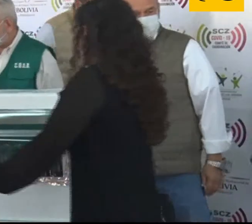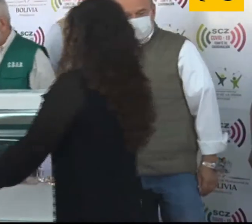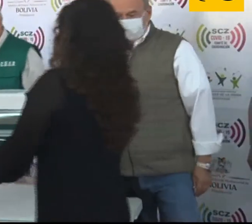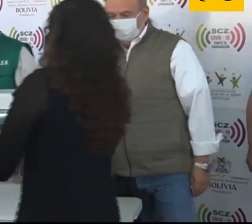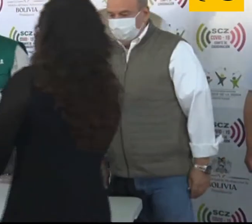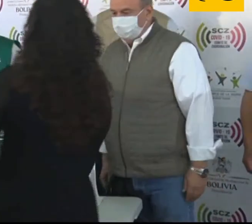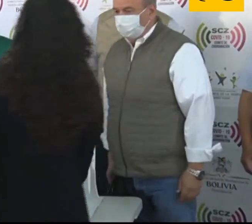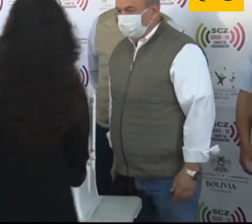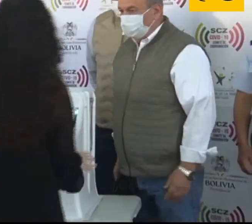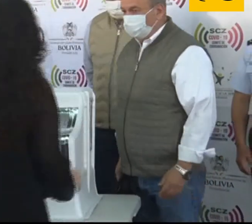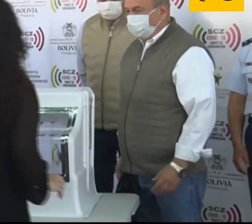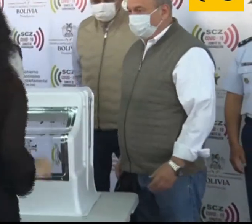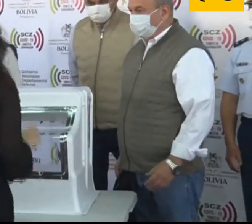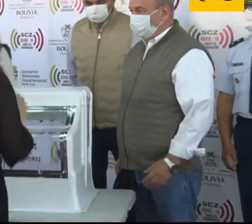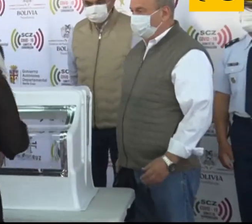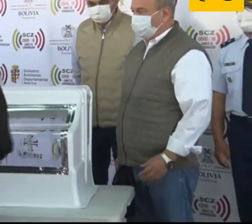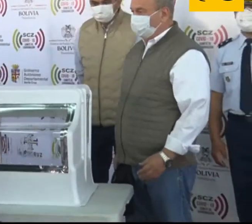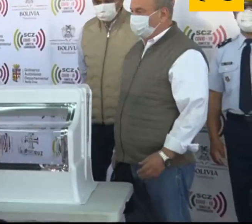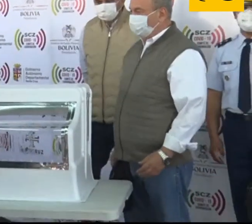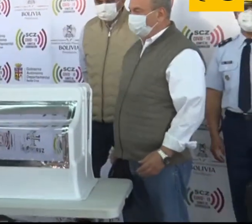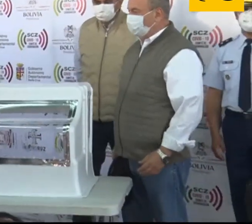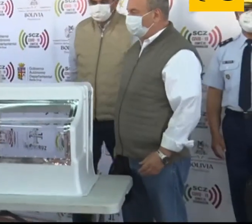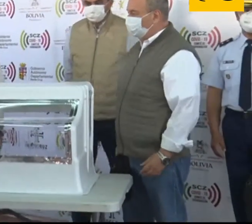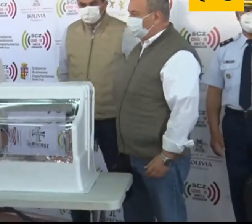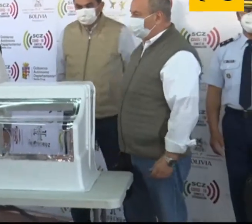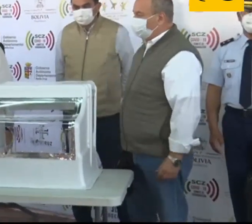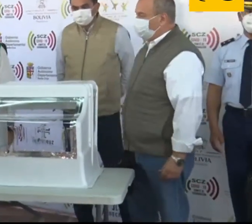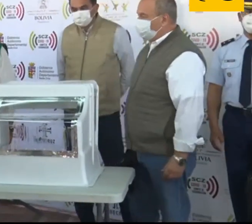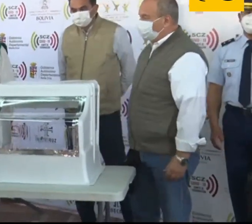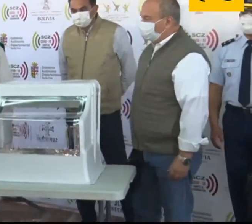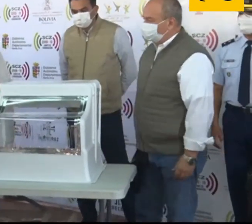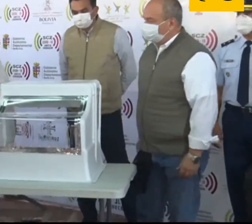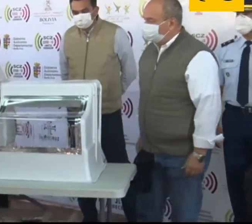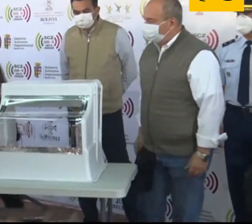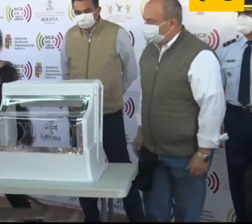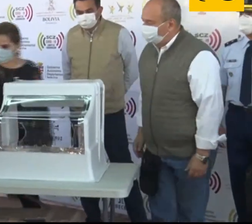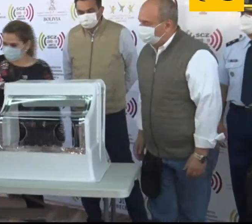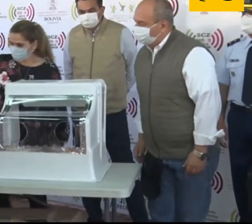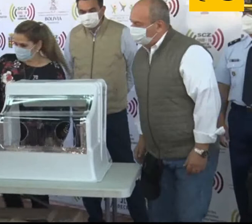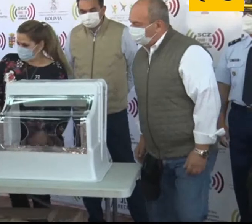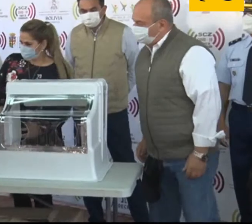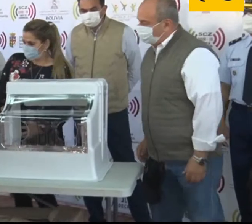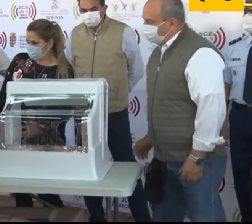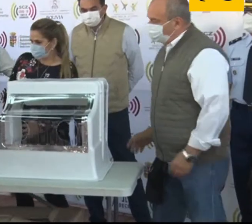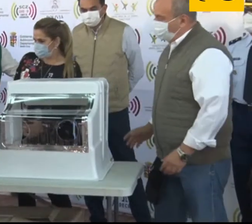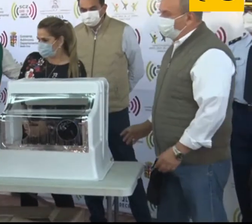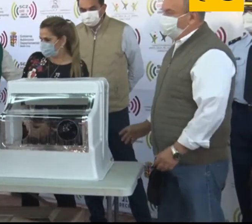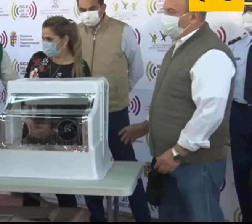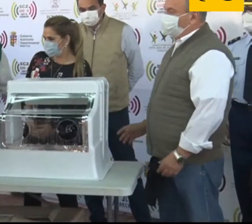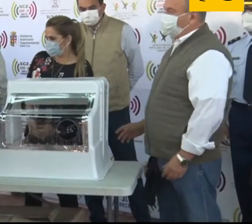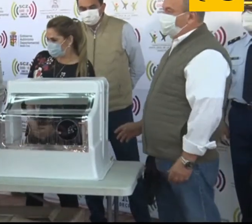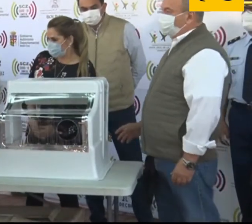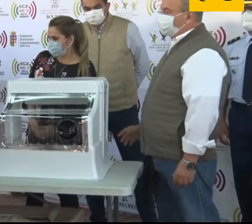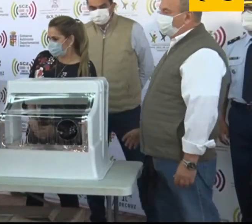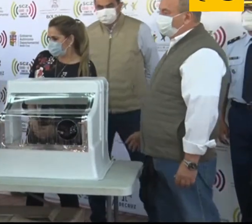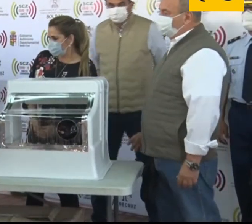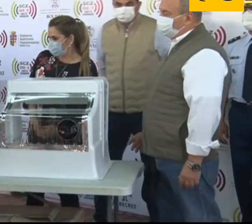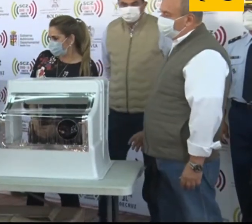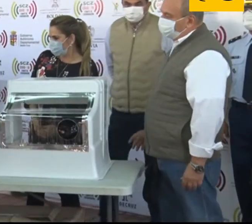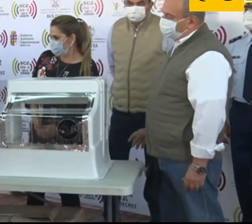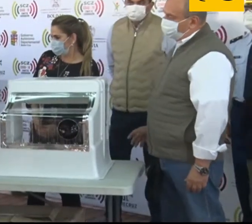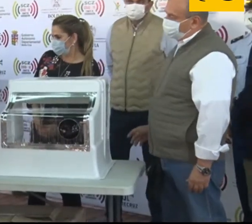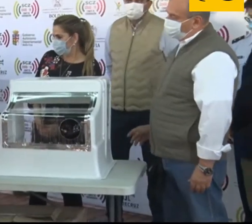virus a la hora de intubar a un paciente que esté infectado con coronavirus. La